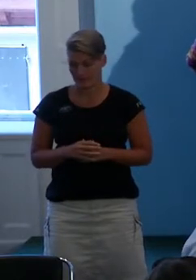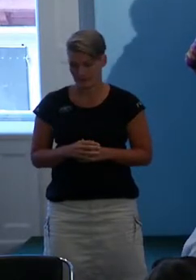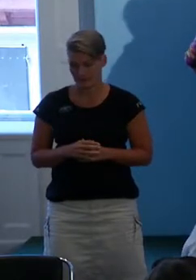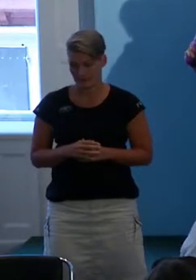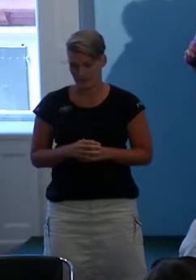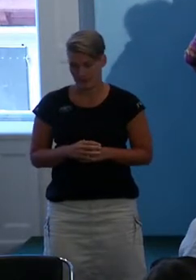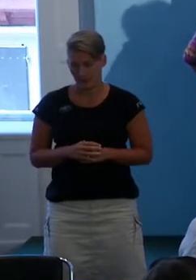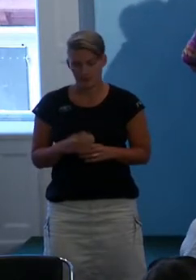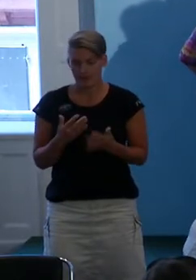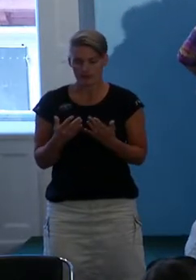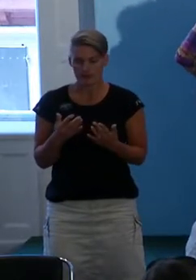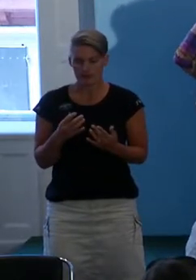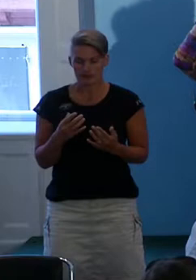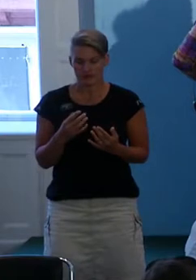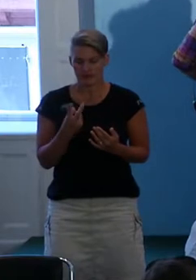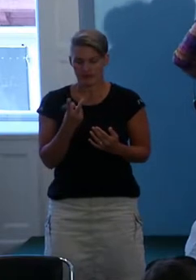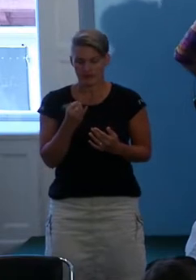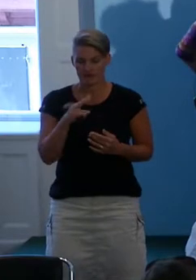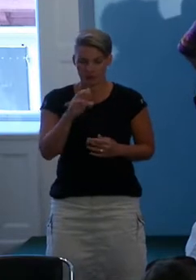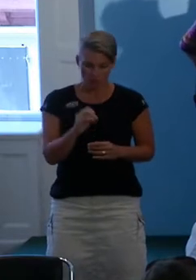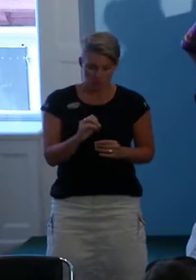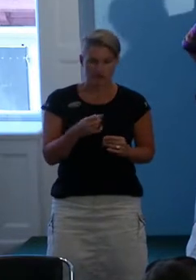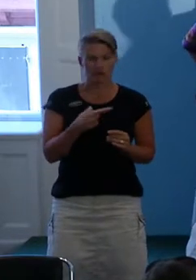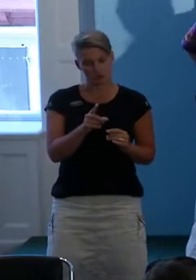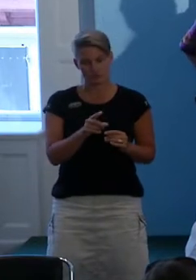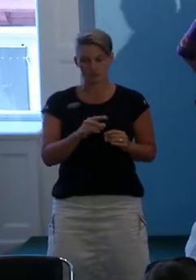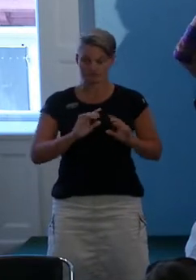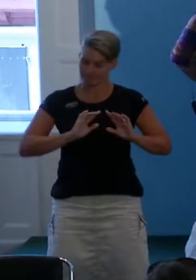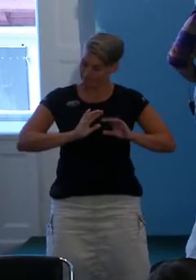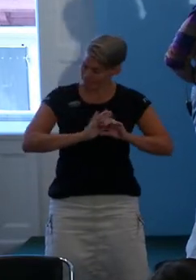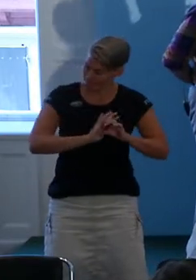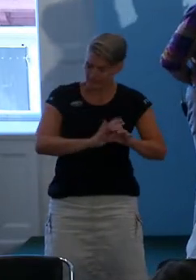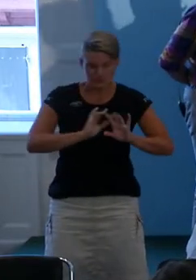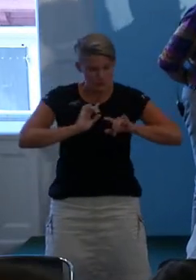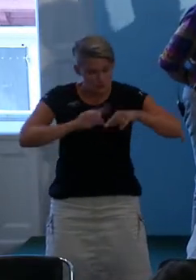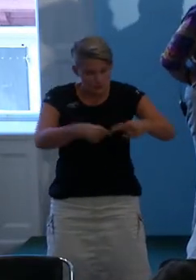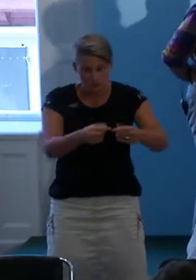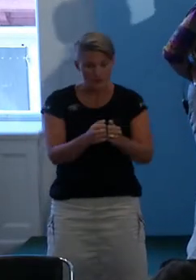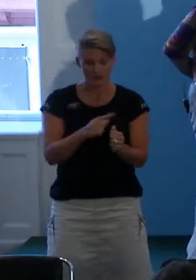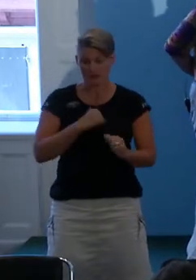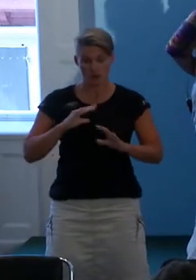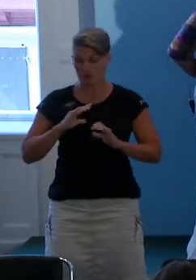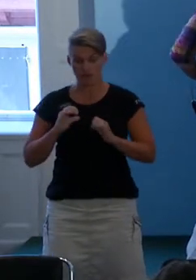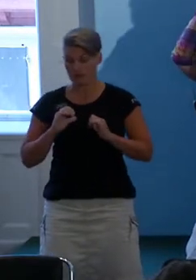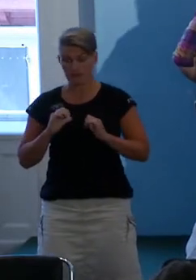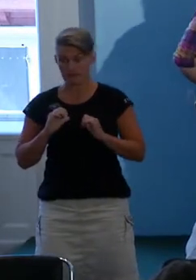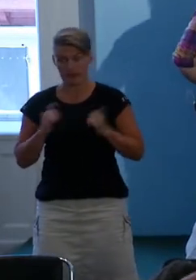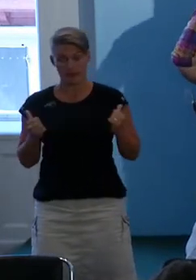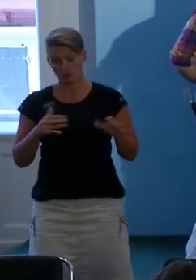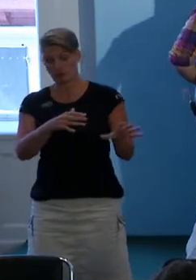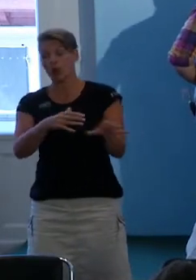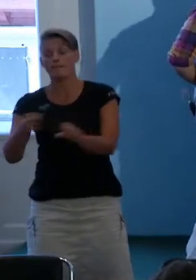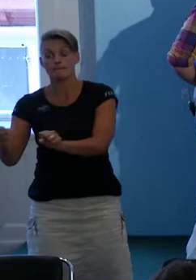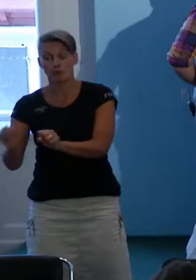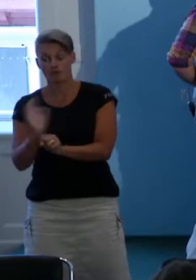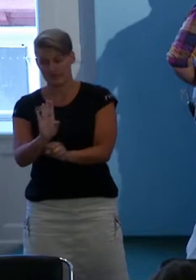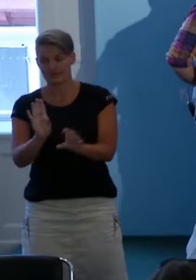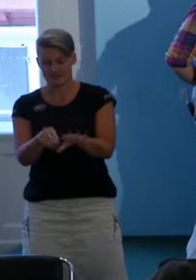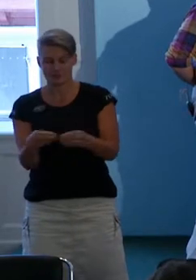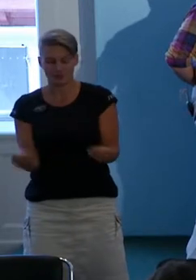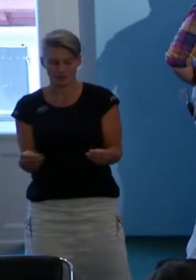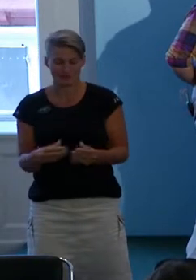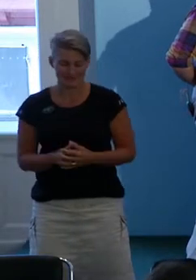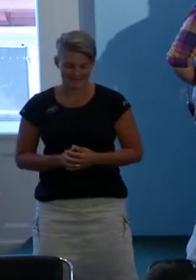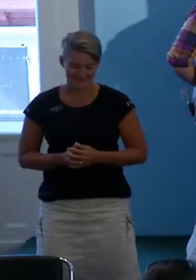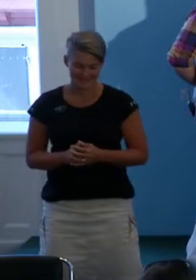liksom gasar i Vinnova och life science-påtryckningen, så har vi liksom ingen riktig beredskap för att ta emot det som kommer ut på andra änden?